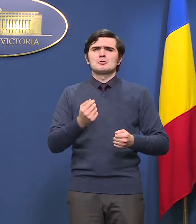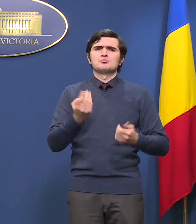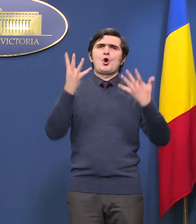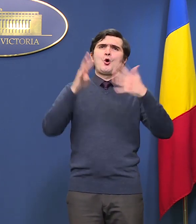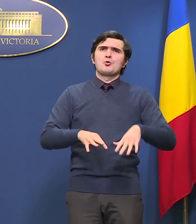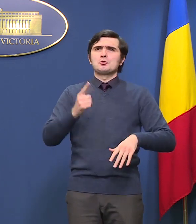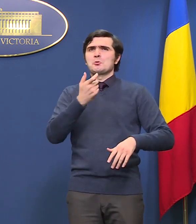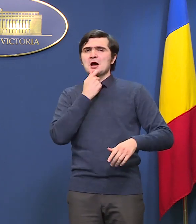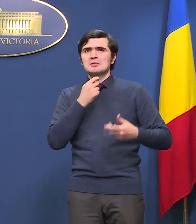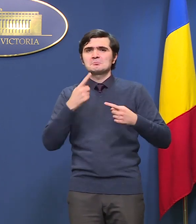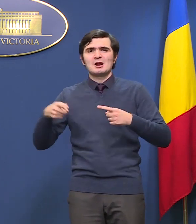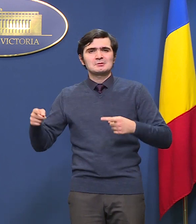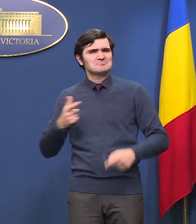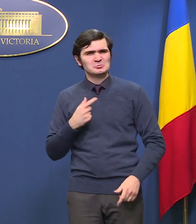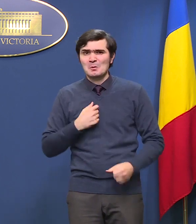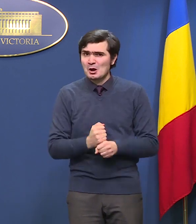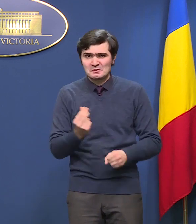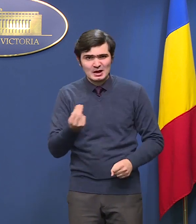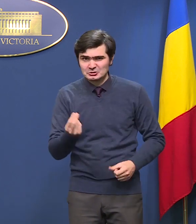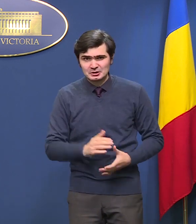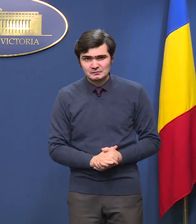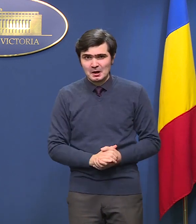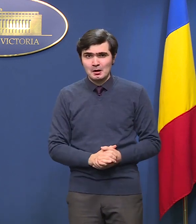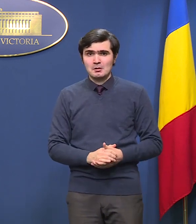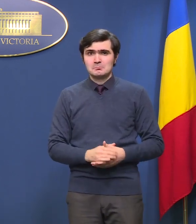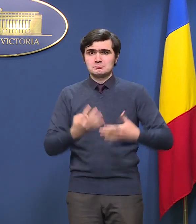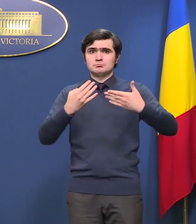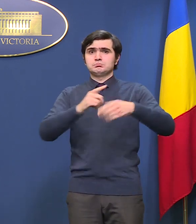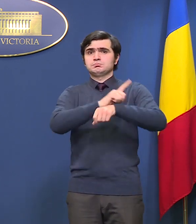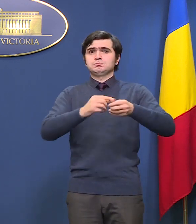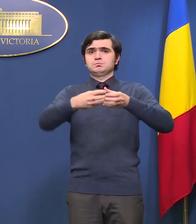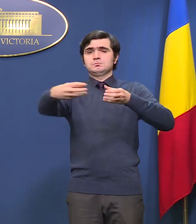bănci. Nu se poate face așa ceva. Pentru că în momentul în care